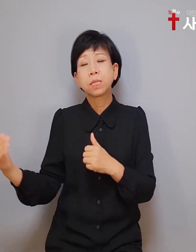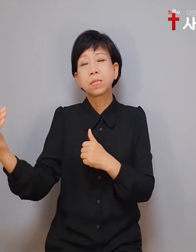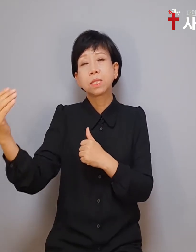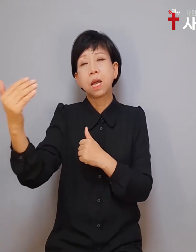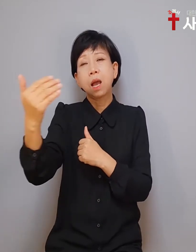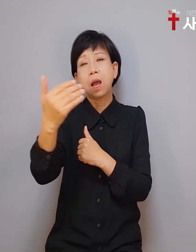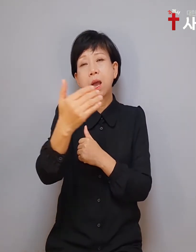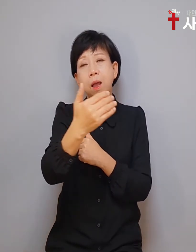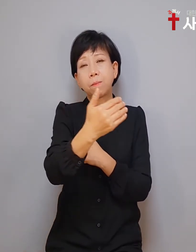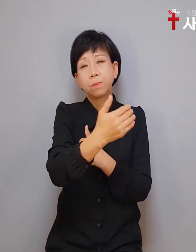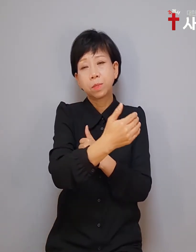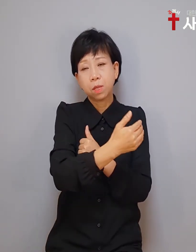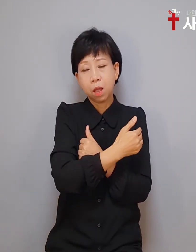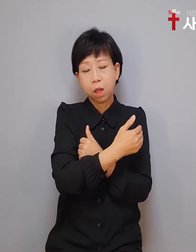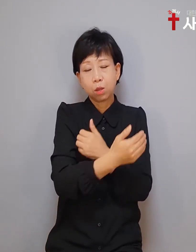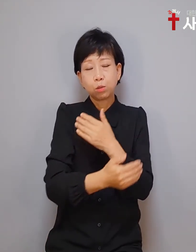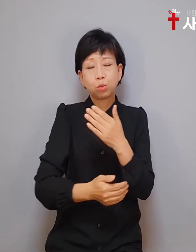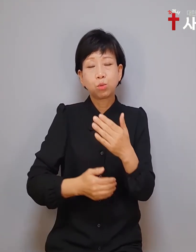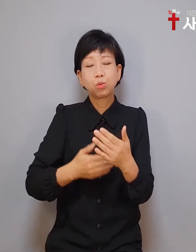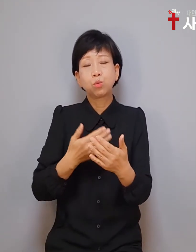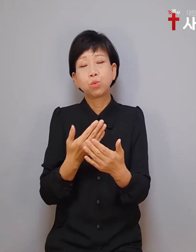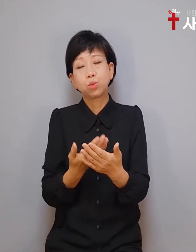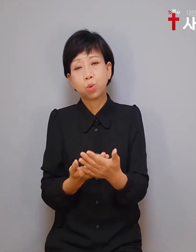고이 감사